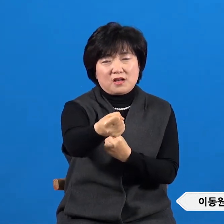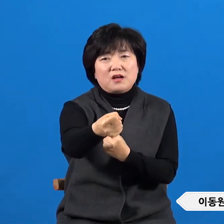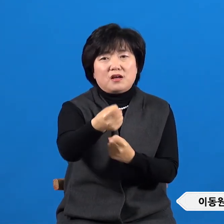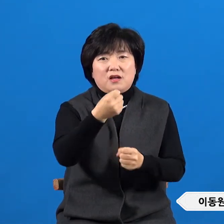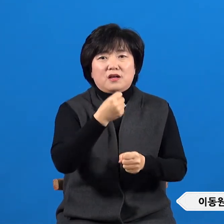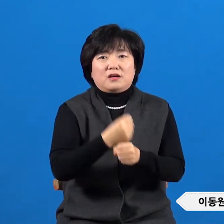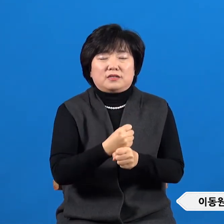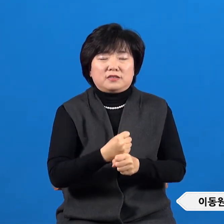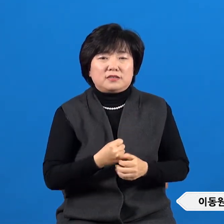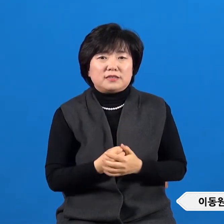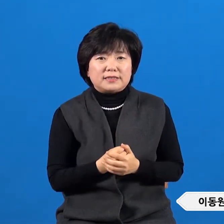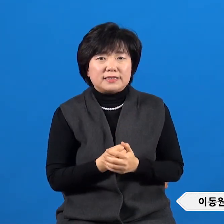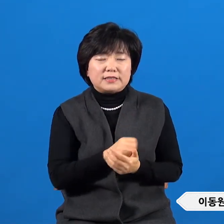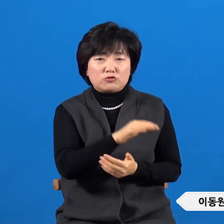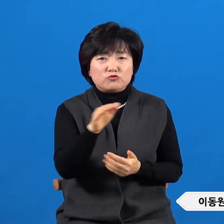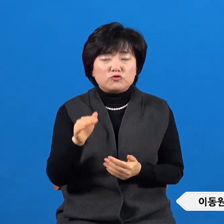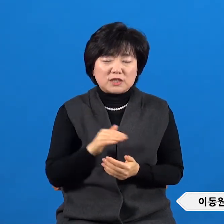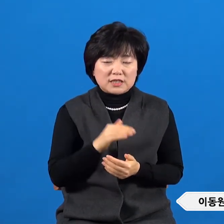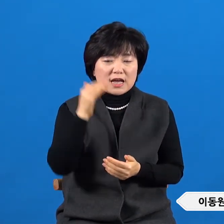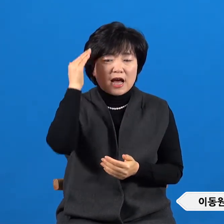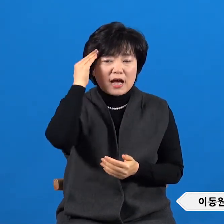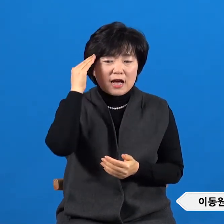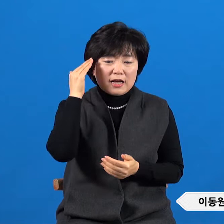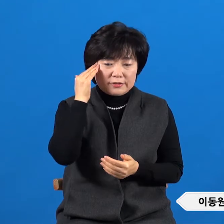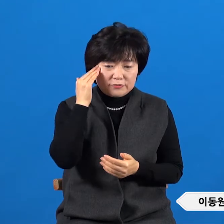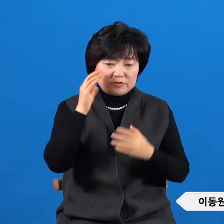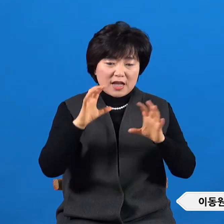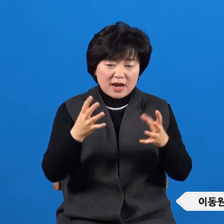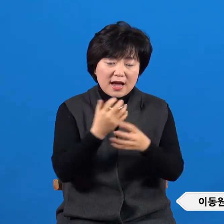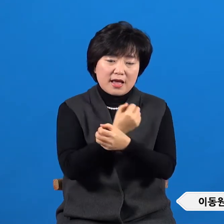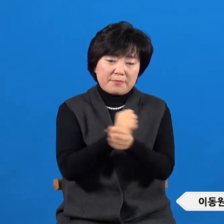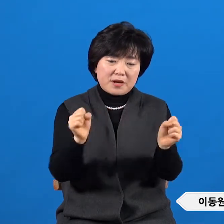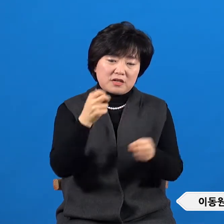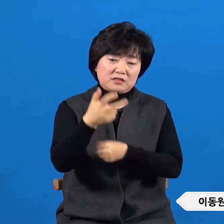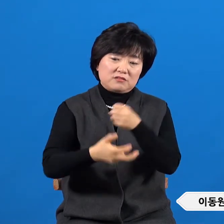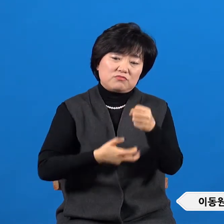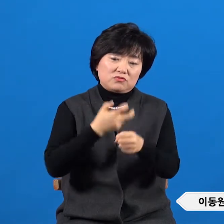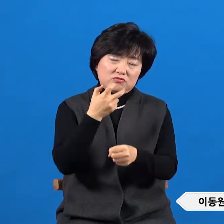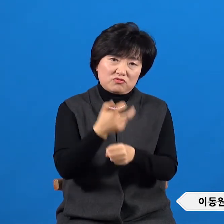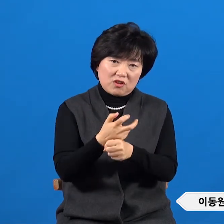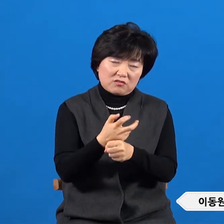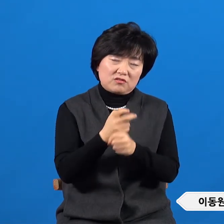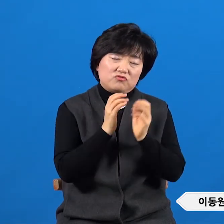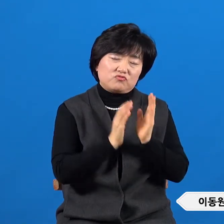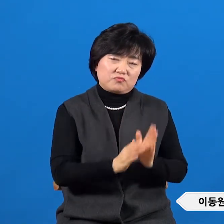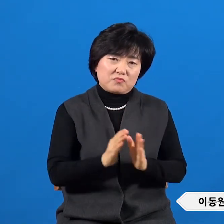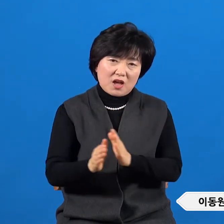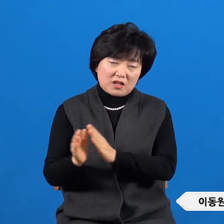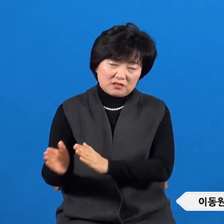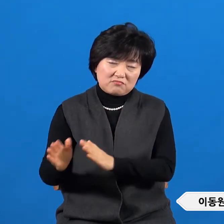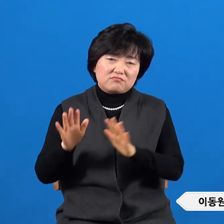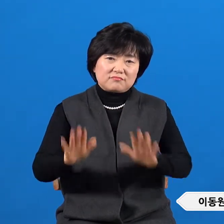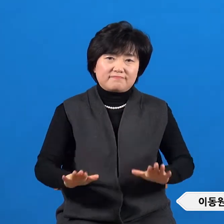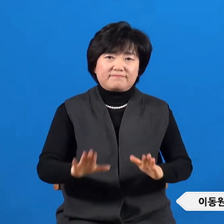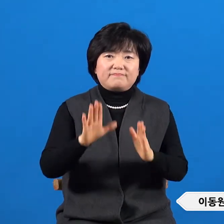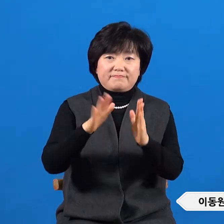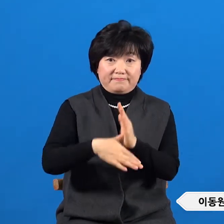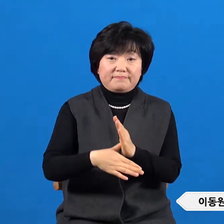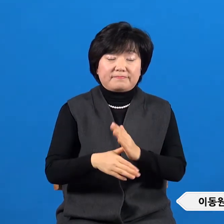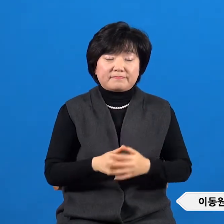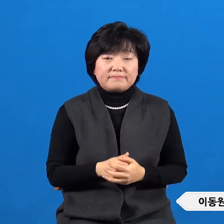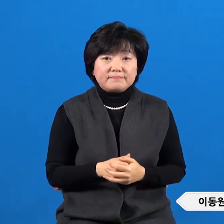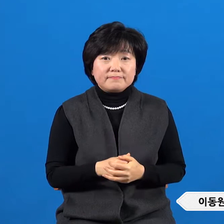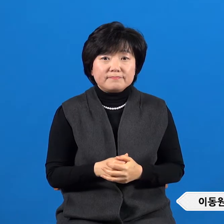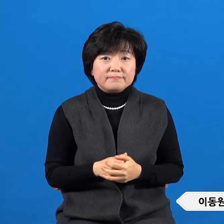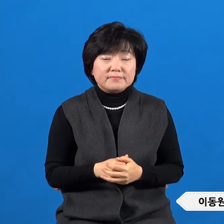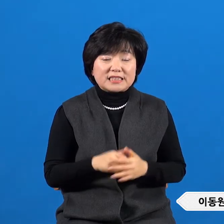초래된 남북 분단의 비극을 극복하지 못한 채로 우리는 해방 70주년을 준비해야